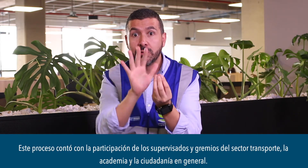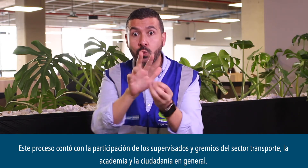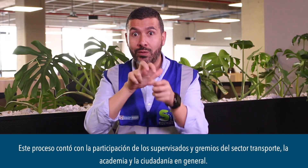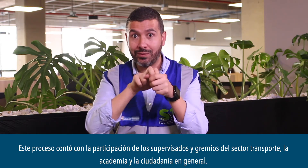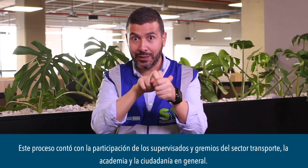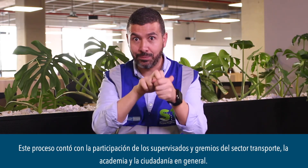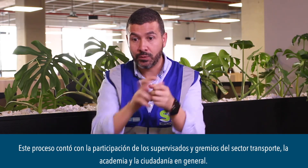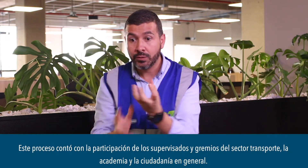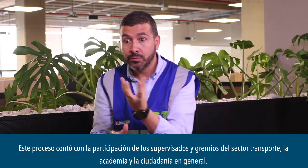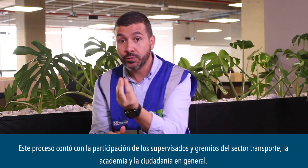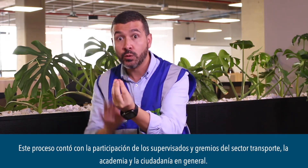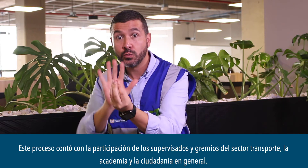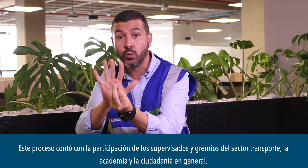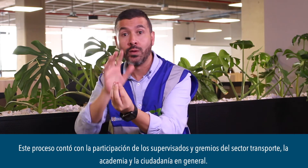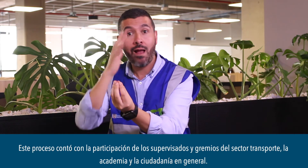ciudadanía en general.